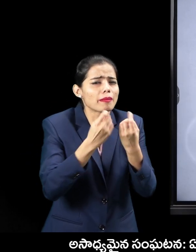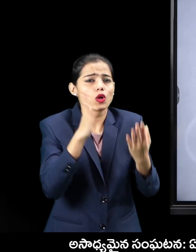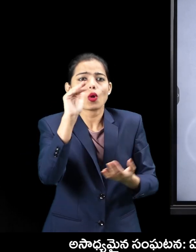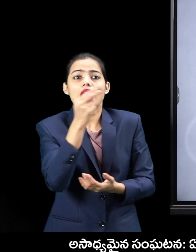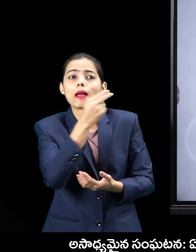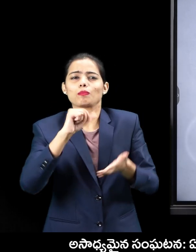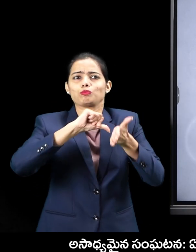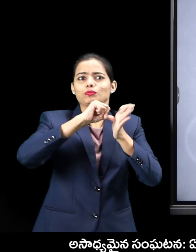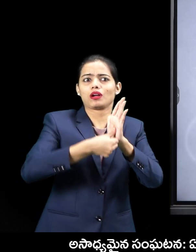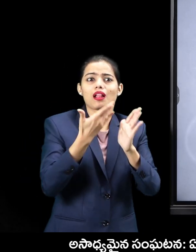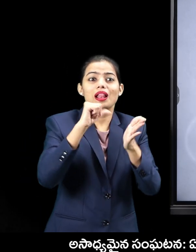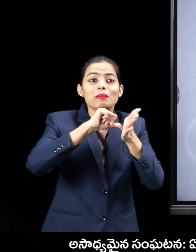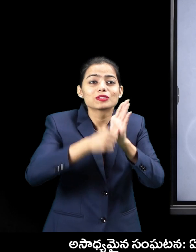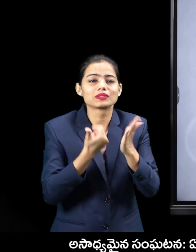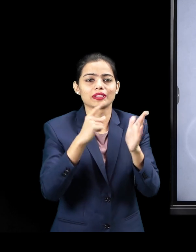అంటారు.